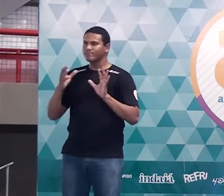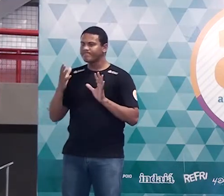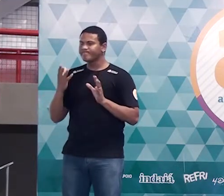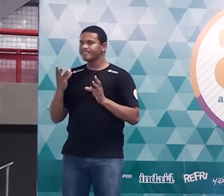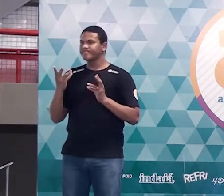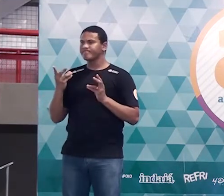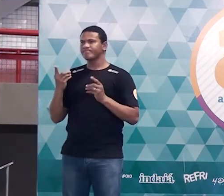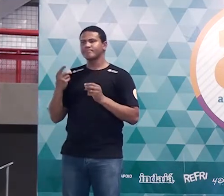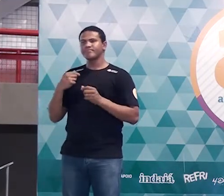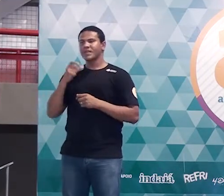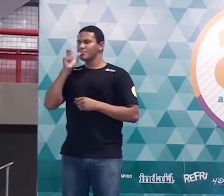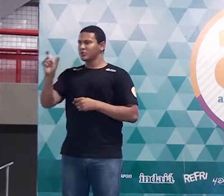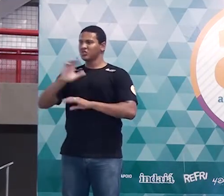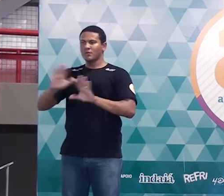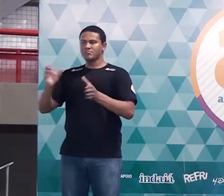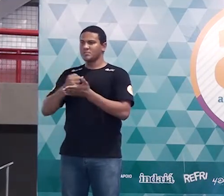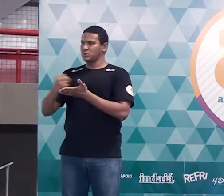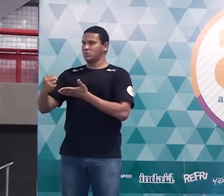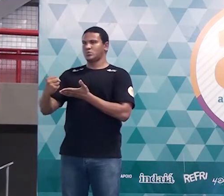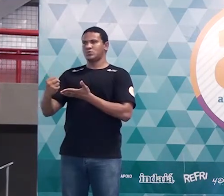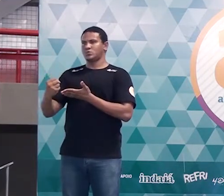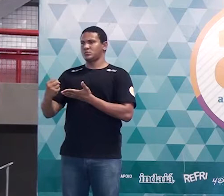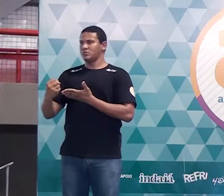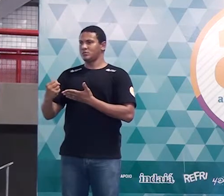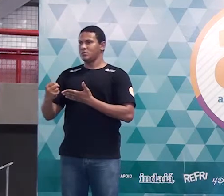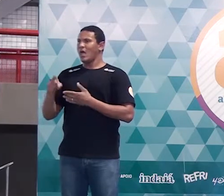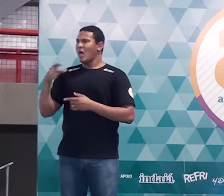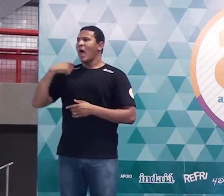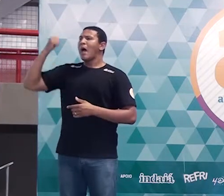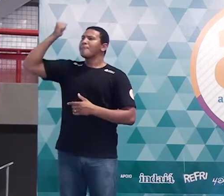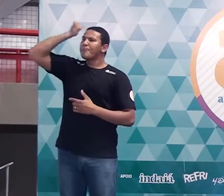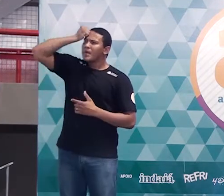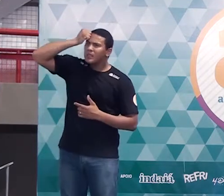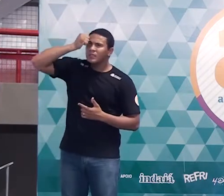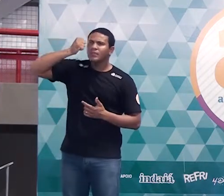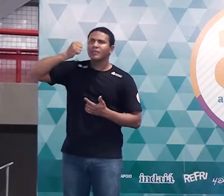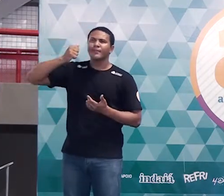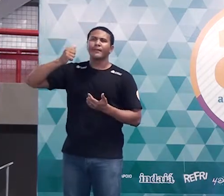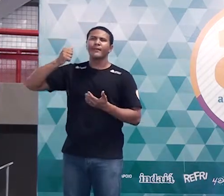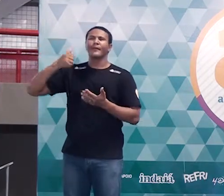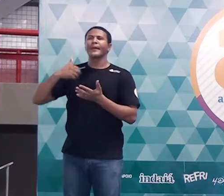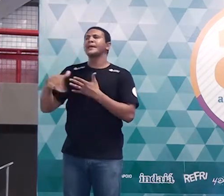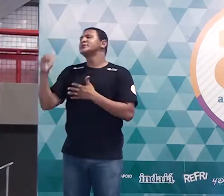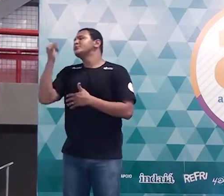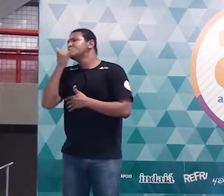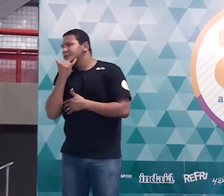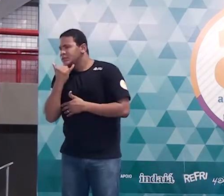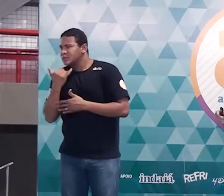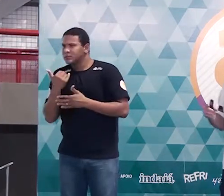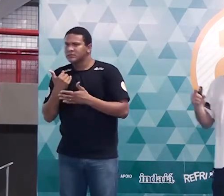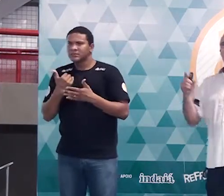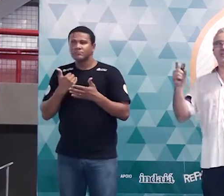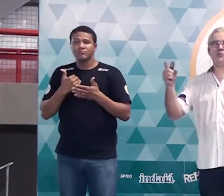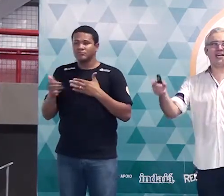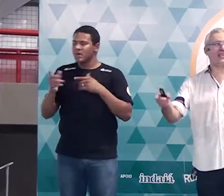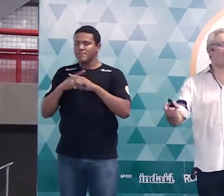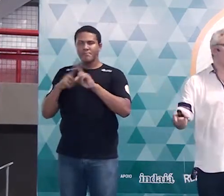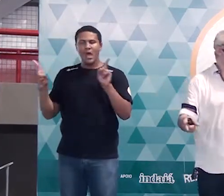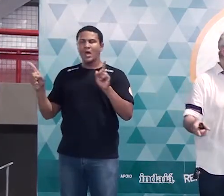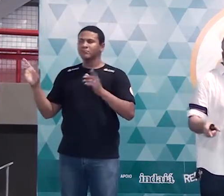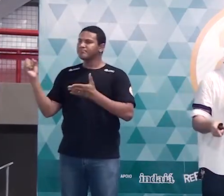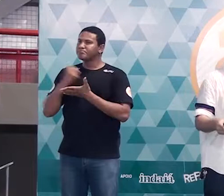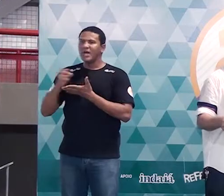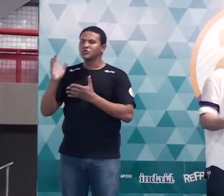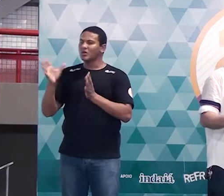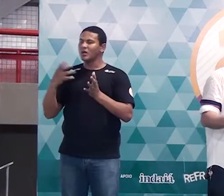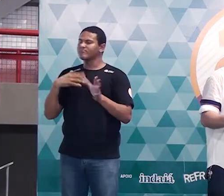de dita, está dito. Você pode se arrepender, você pode pedir desculpa, mas o efeito que ela